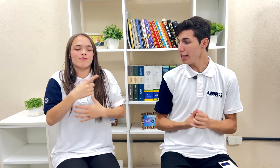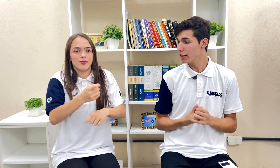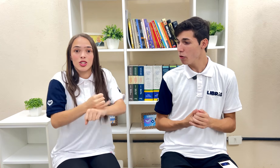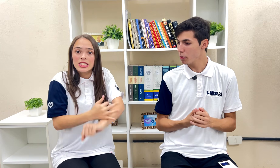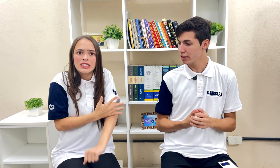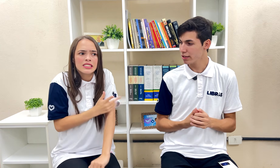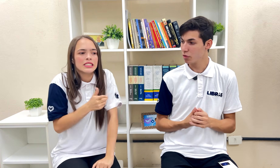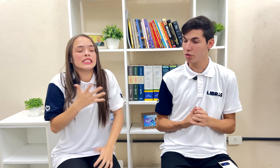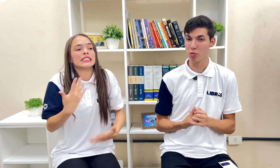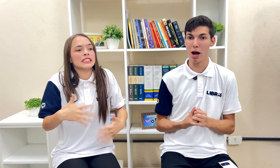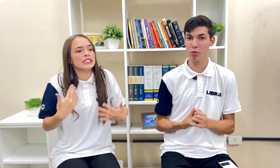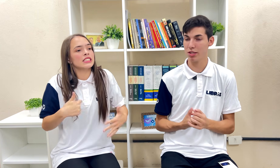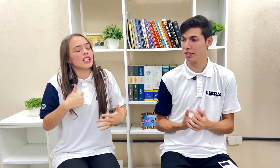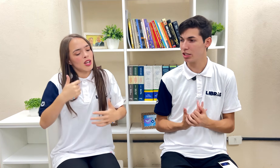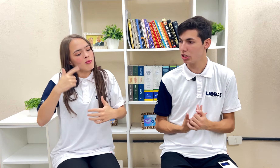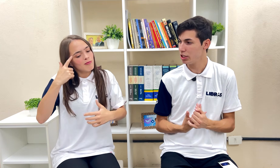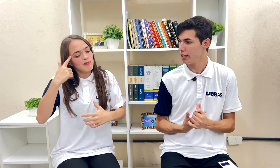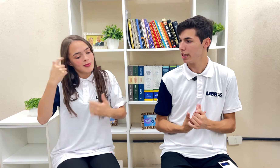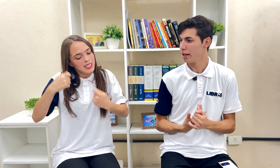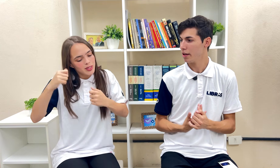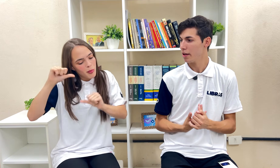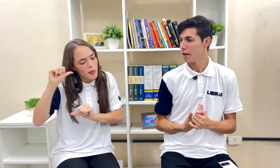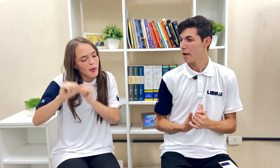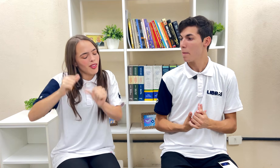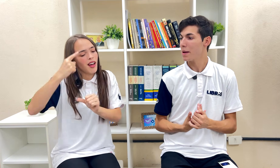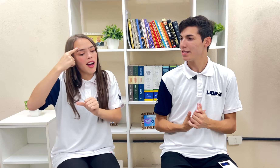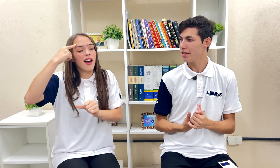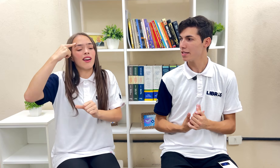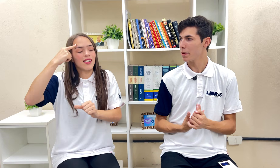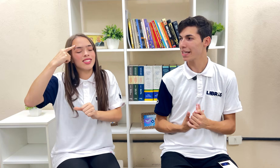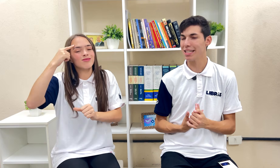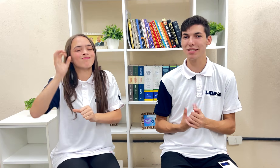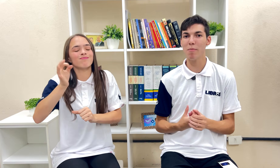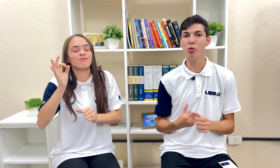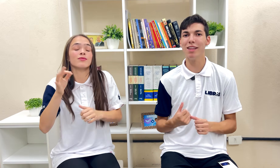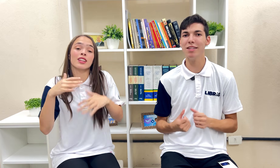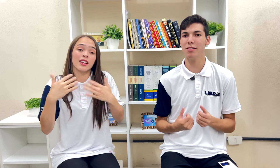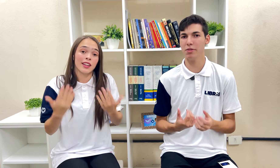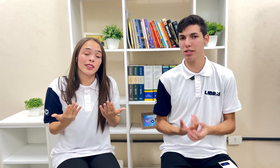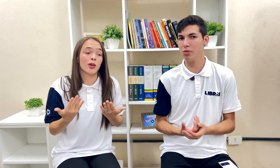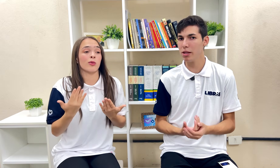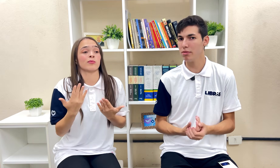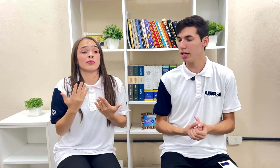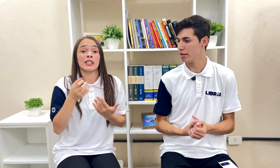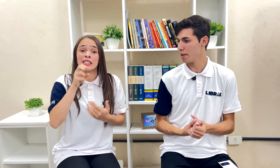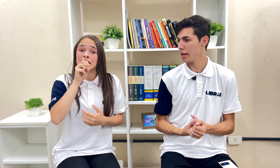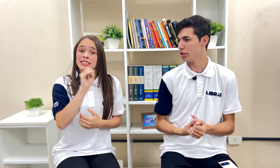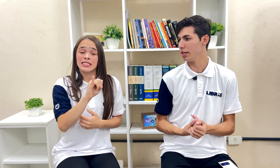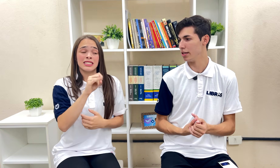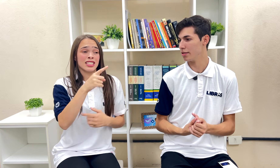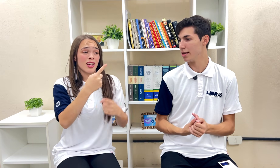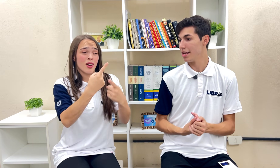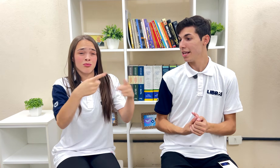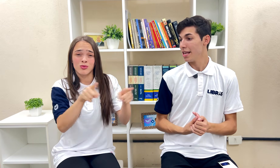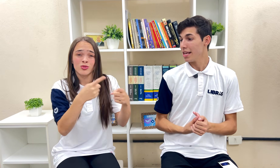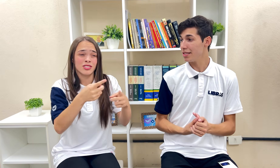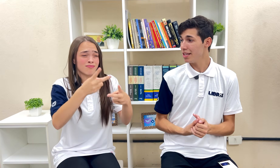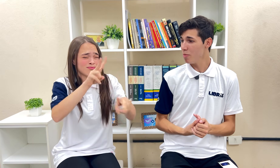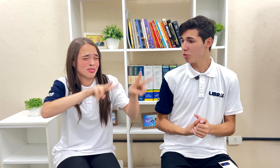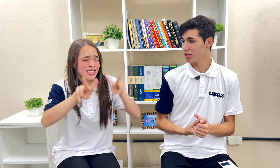Então a importância do visual, de sentir, precisa para que haja essa mudança no entendimento deles, na mente deles. E se a